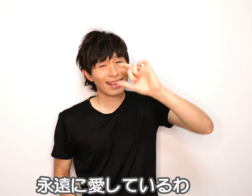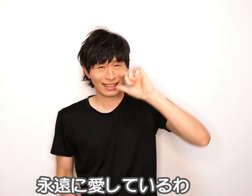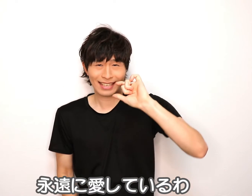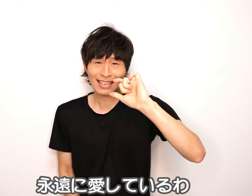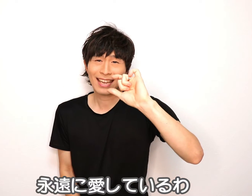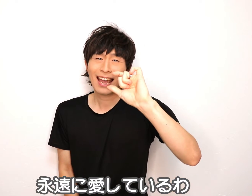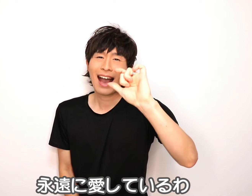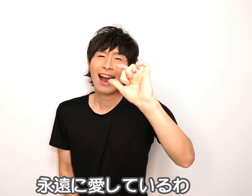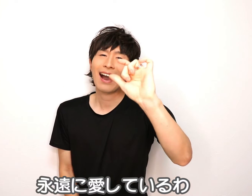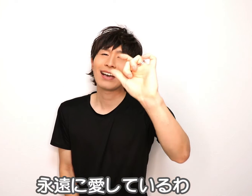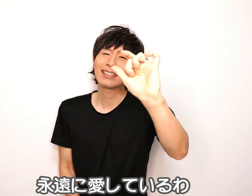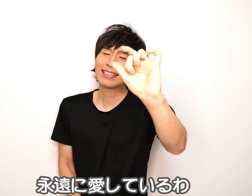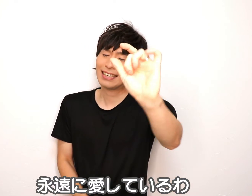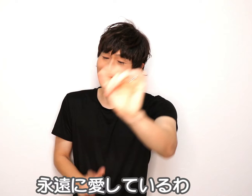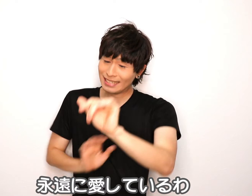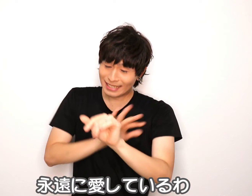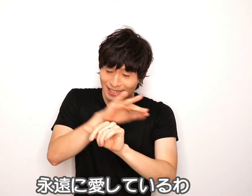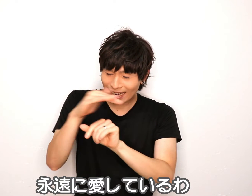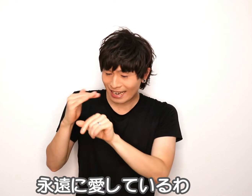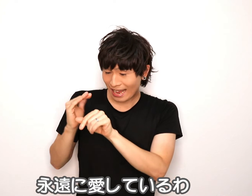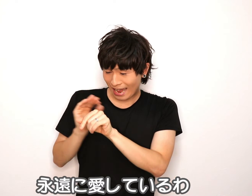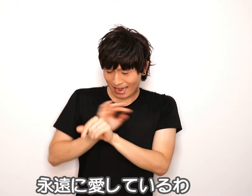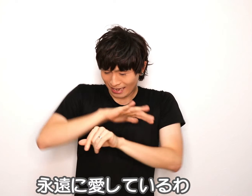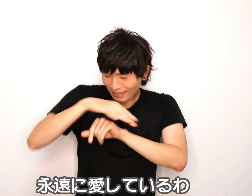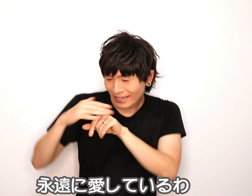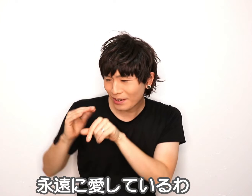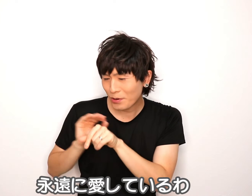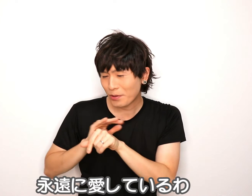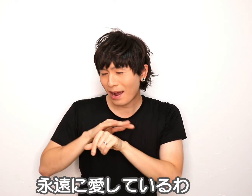に愛しているわ。